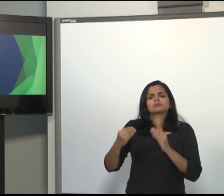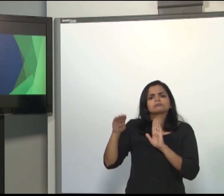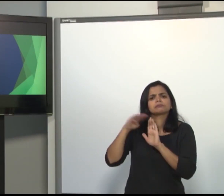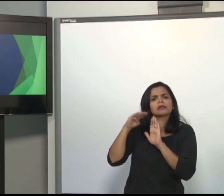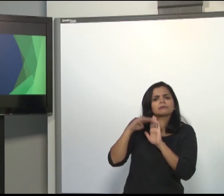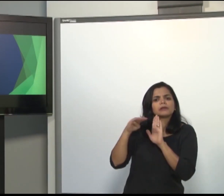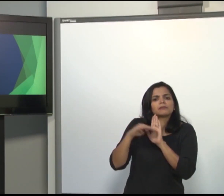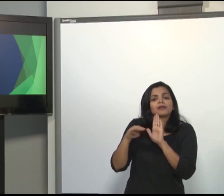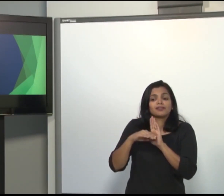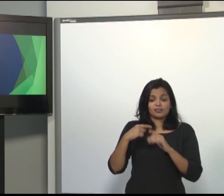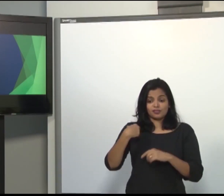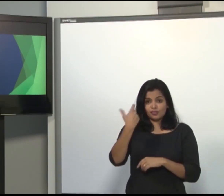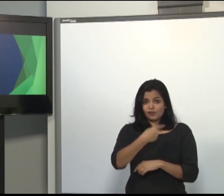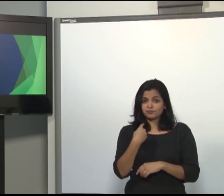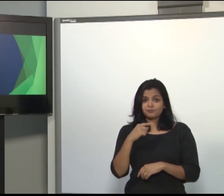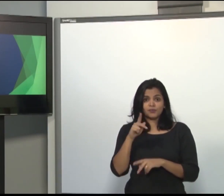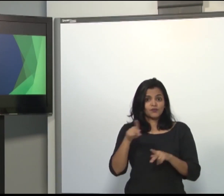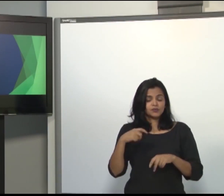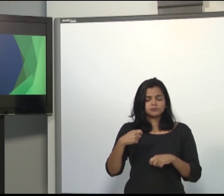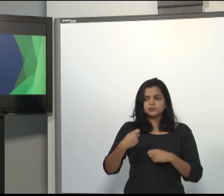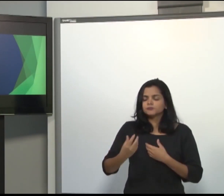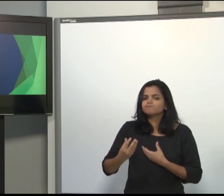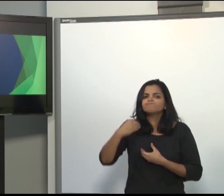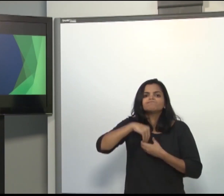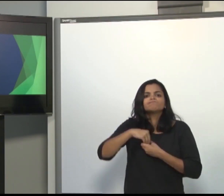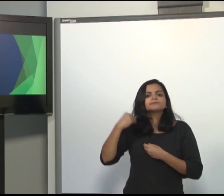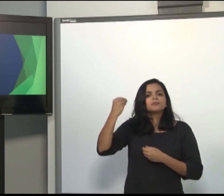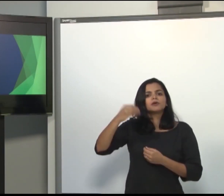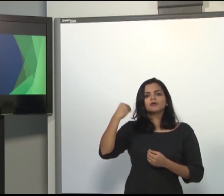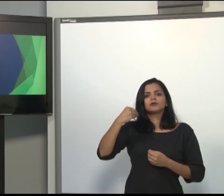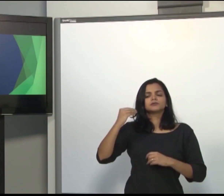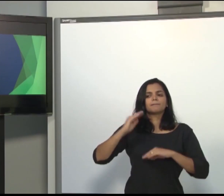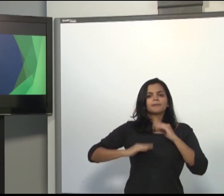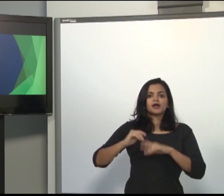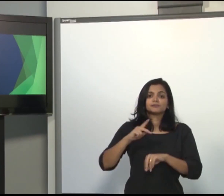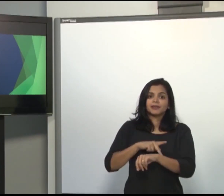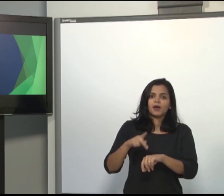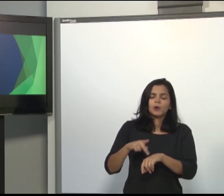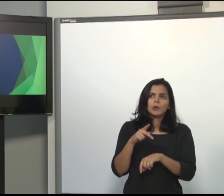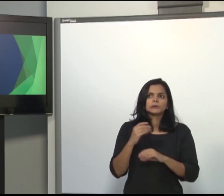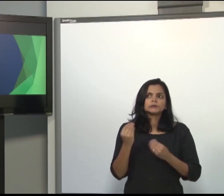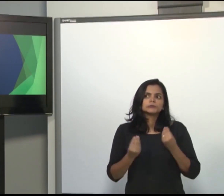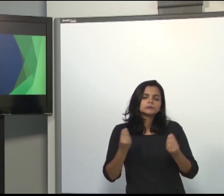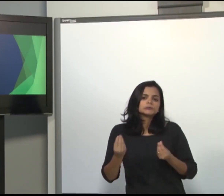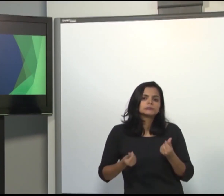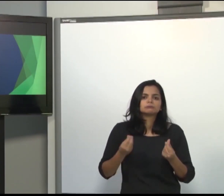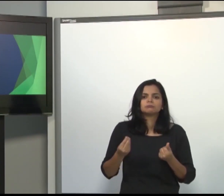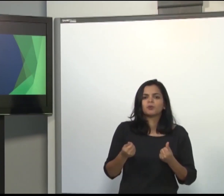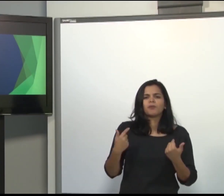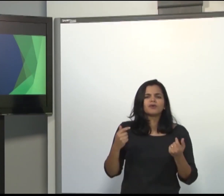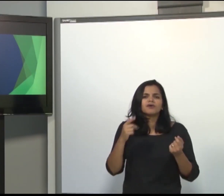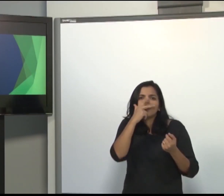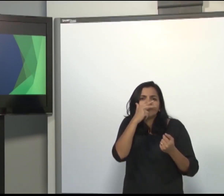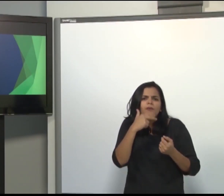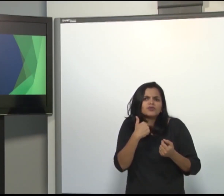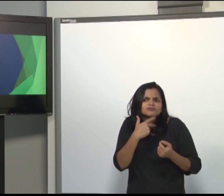L1. Então, por isso que é importante esse conteúdo. Nós, professores, temos nossas